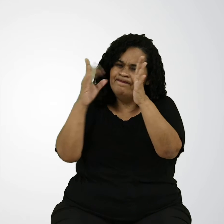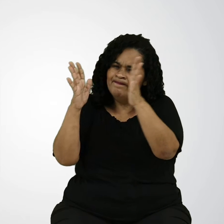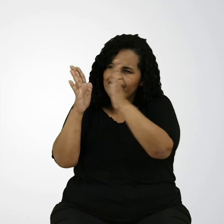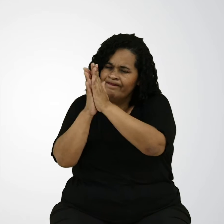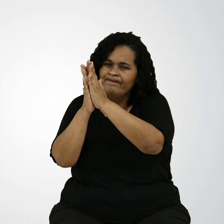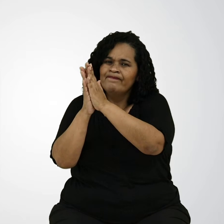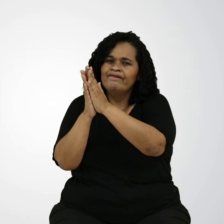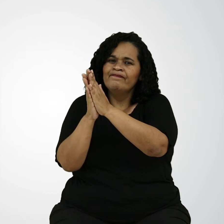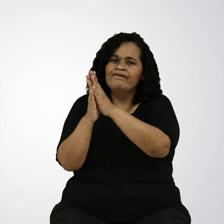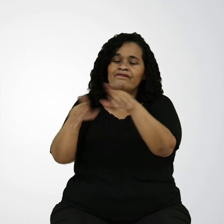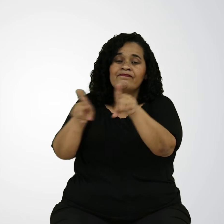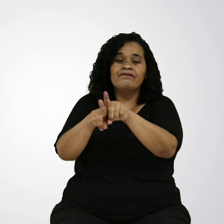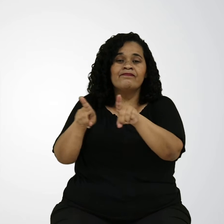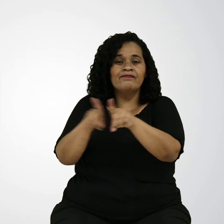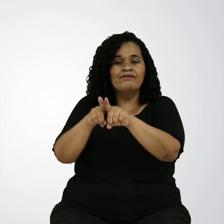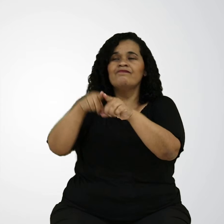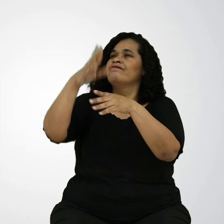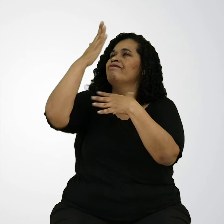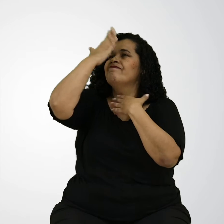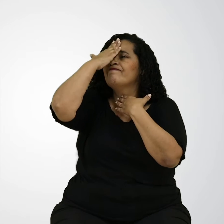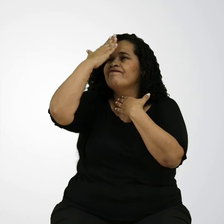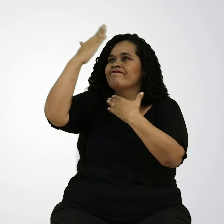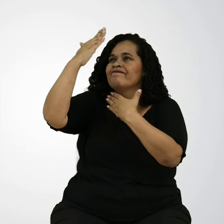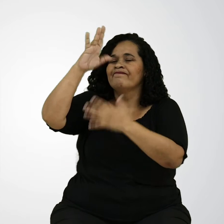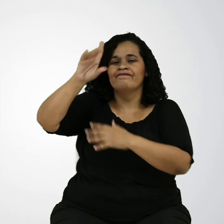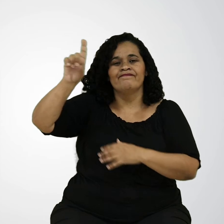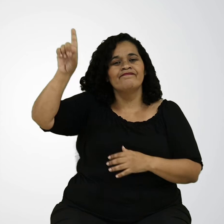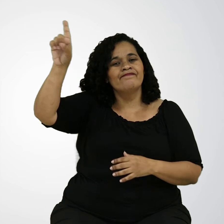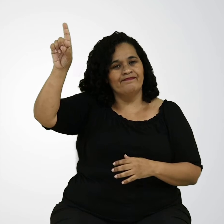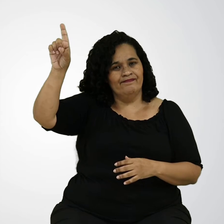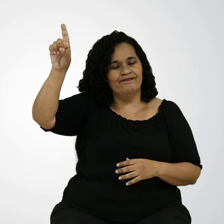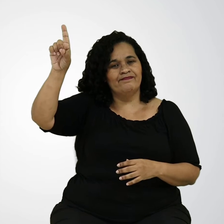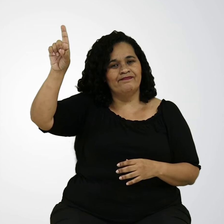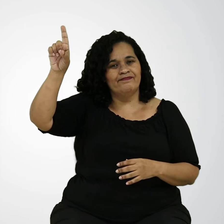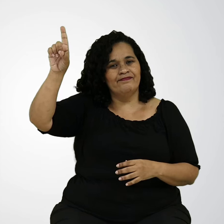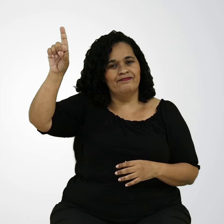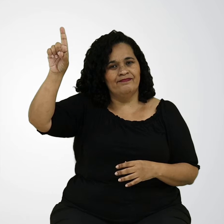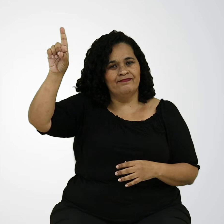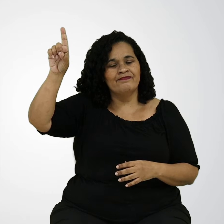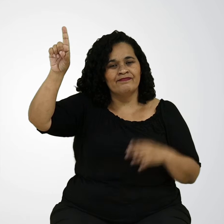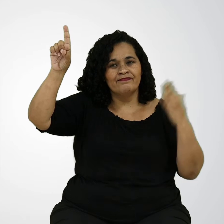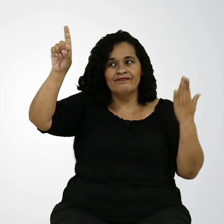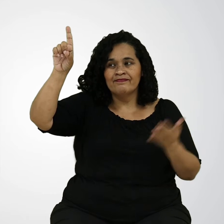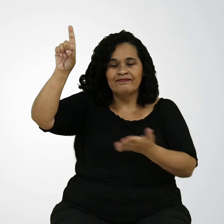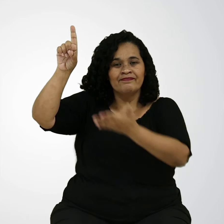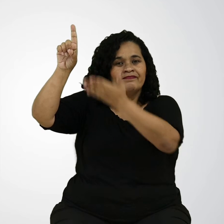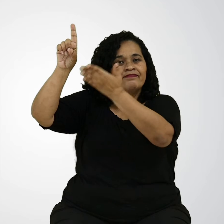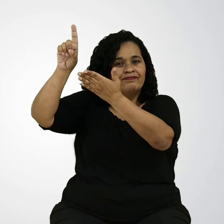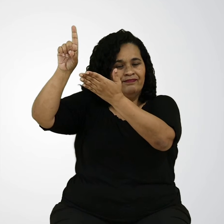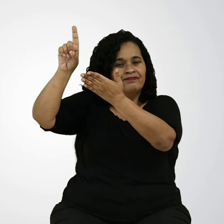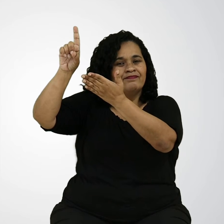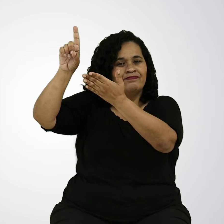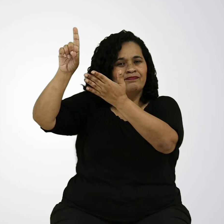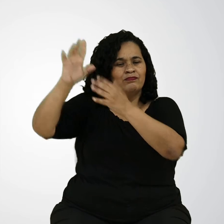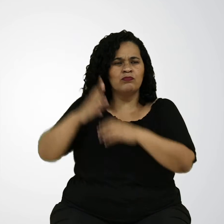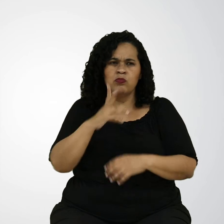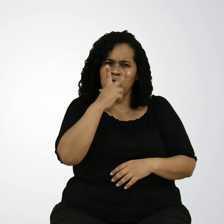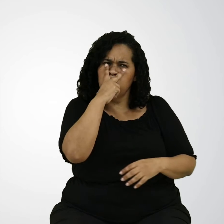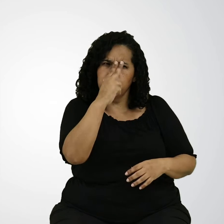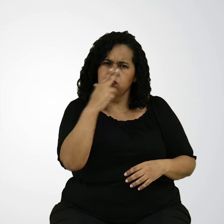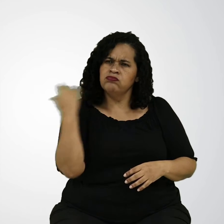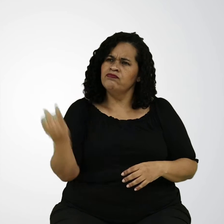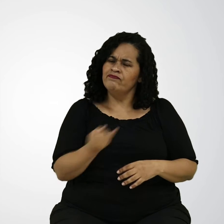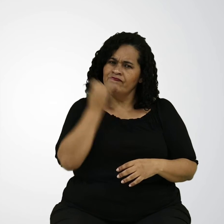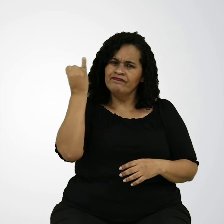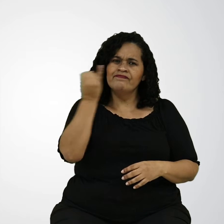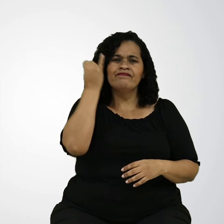inclua nessa prática a gratidão a Deus em razão de quem Deus é, né? Eu acho muito importante isso, agradecer a Deus